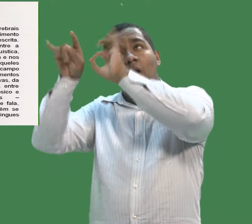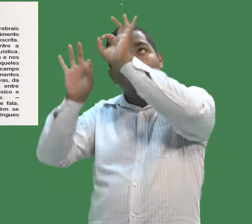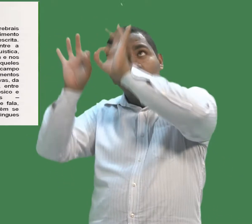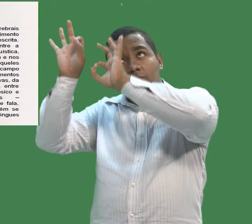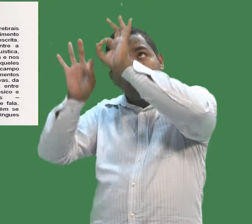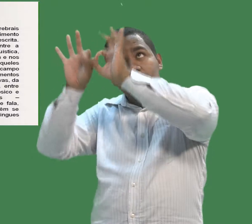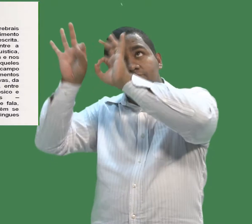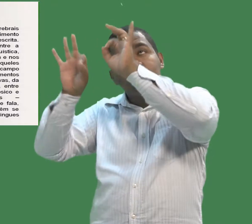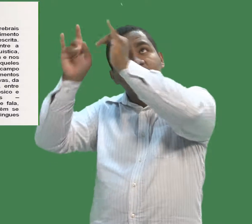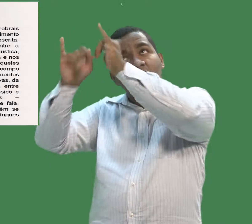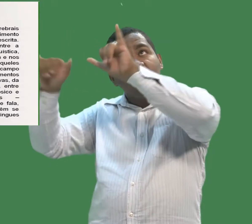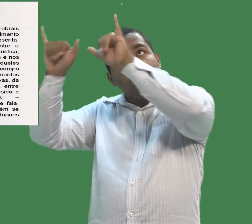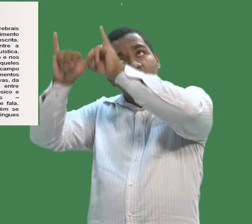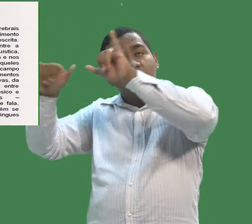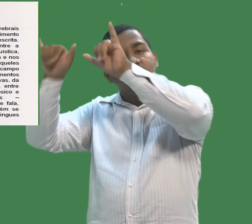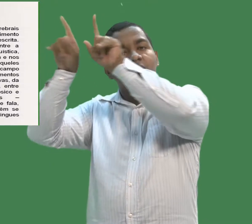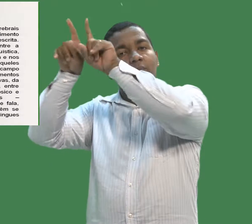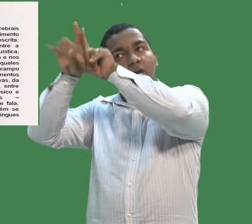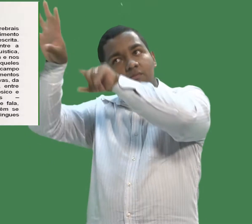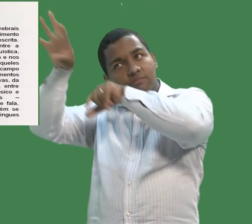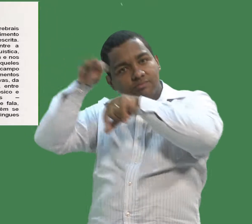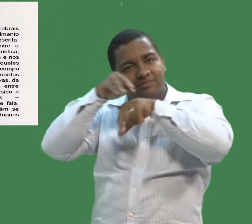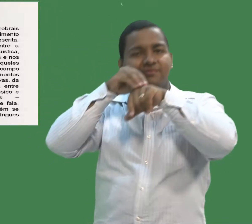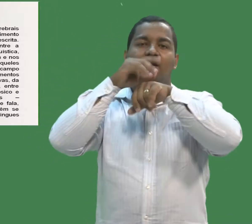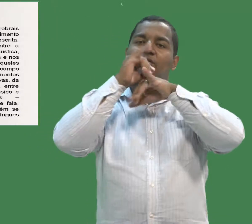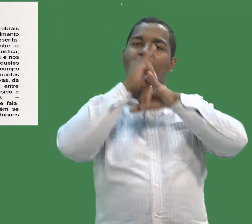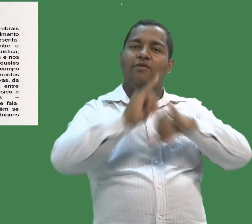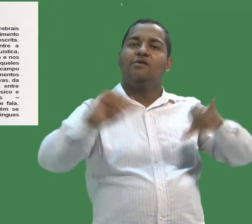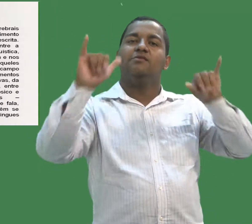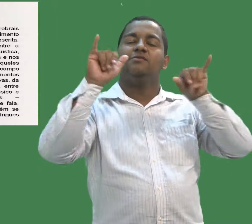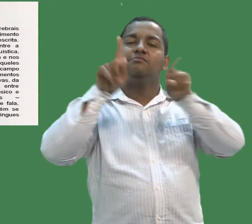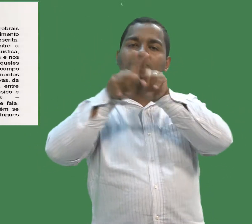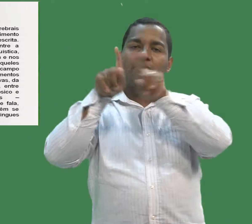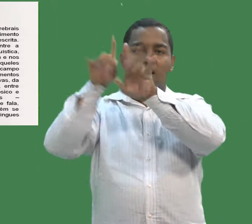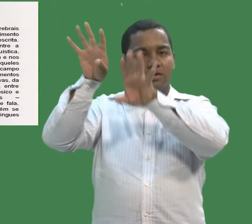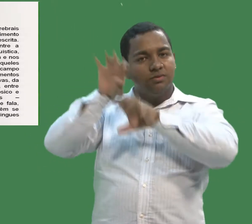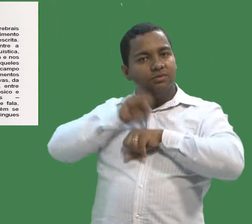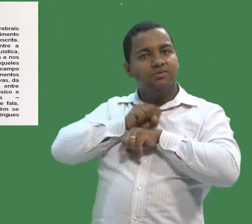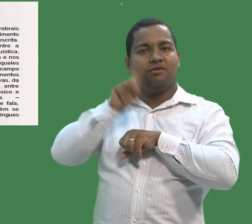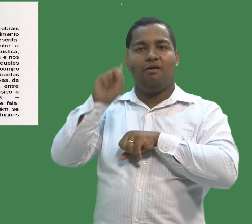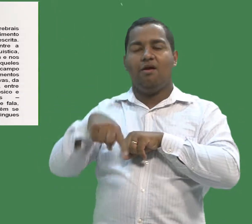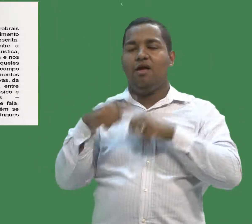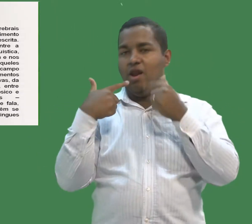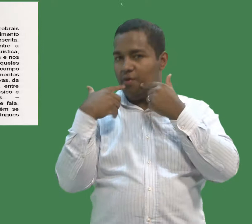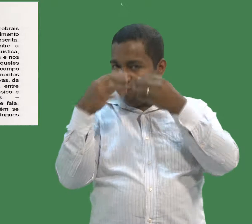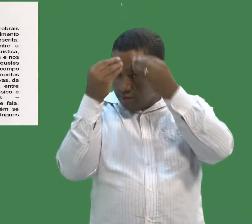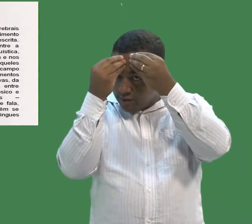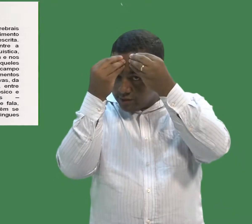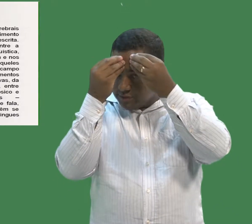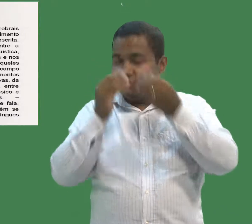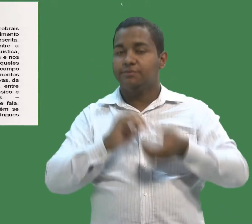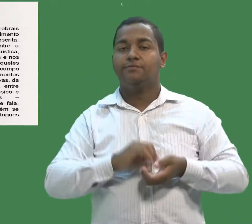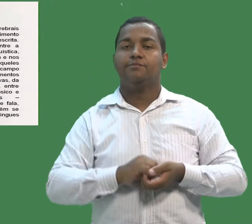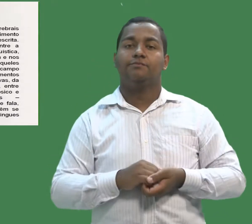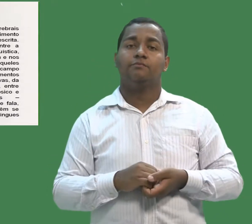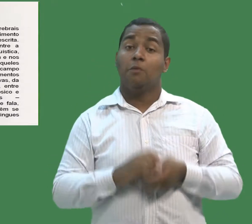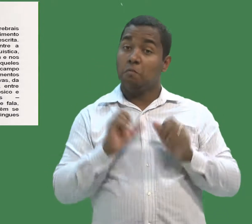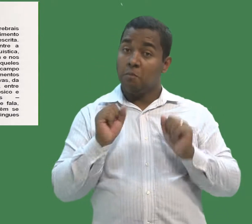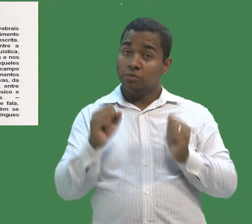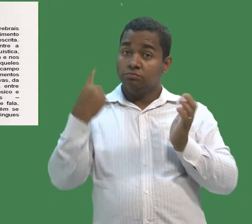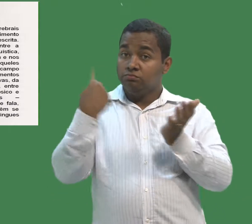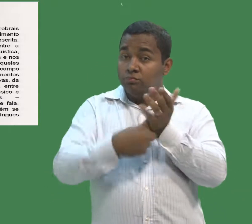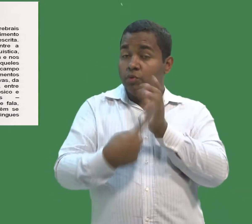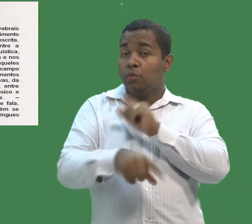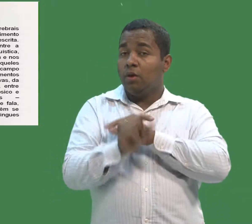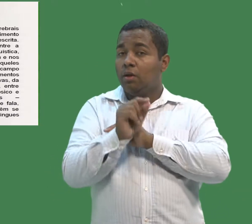adquira realmente essa linguagem, certo? Onde podemos demarcar na própria mensagem aqui as palavras, por